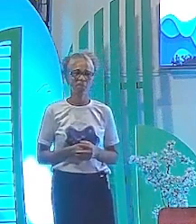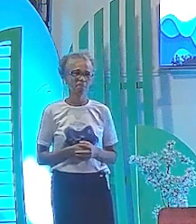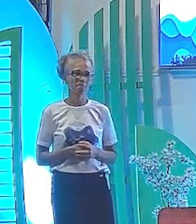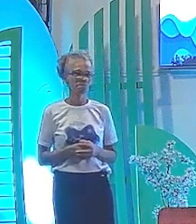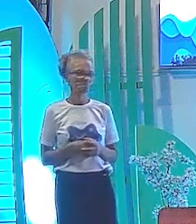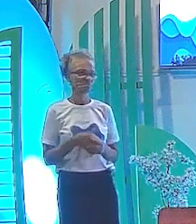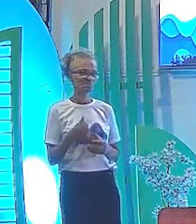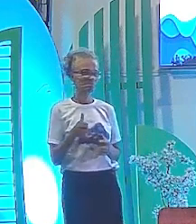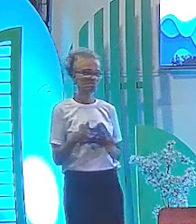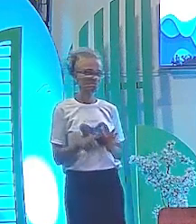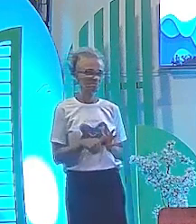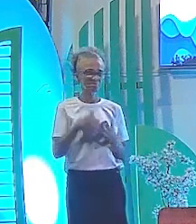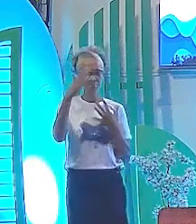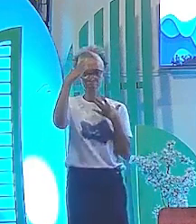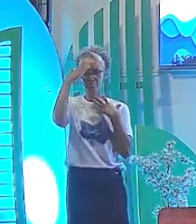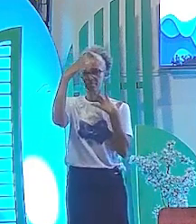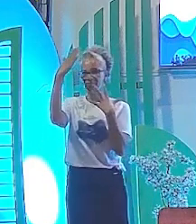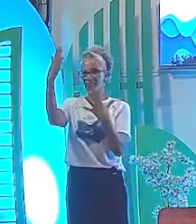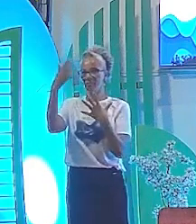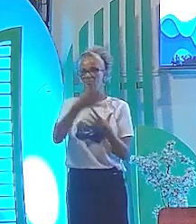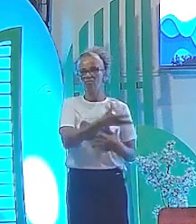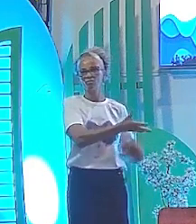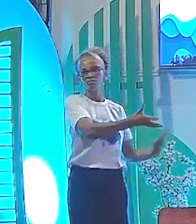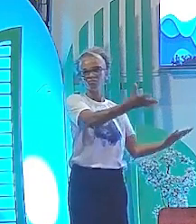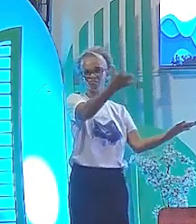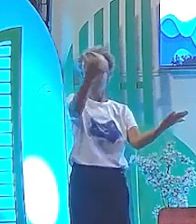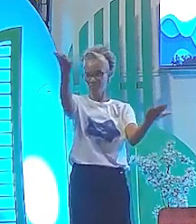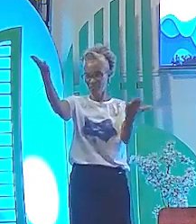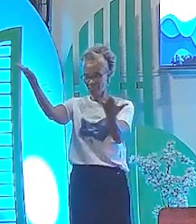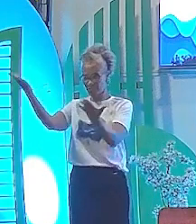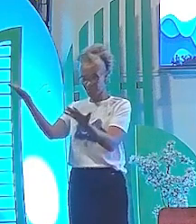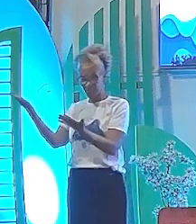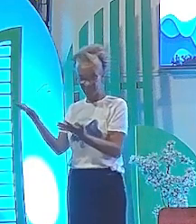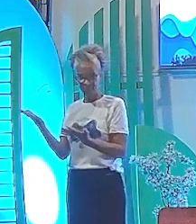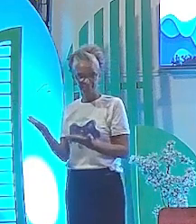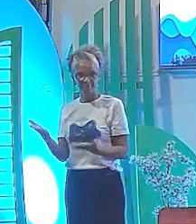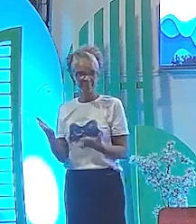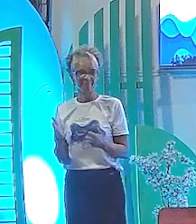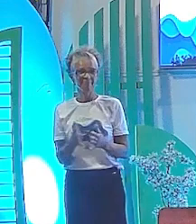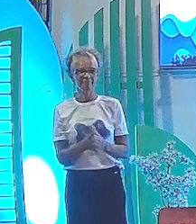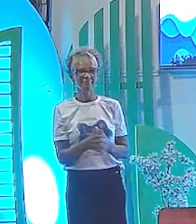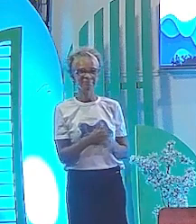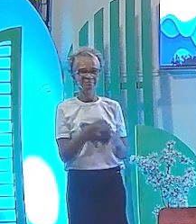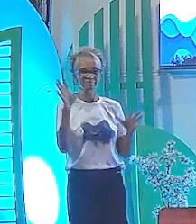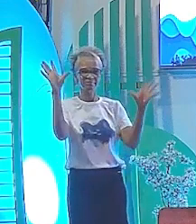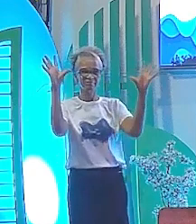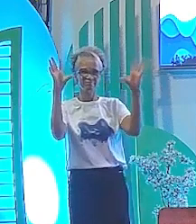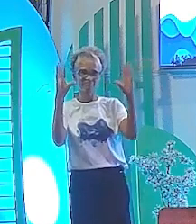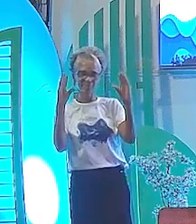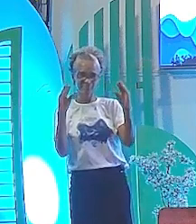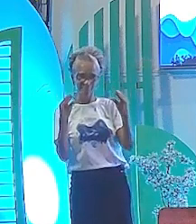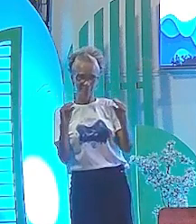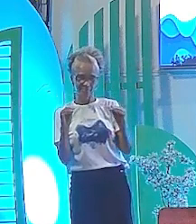Primeiro, gostaríamos de agradecer a presença de todos vocês nessa noite que